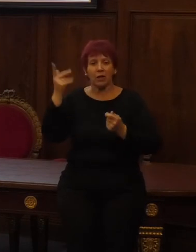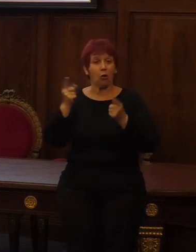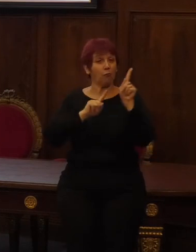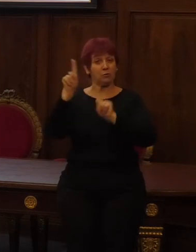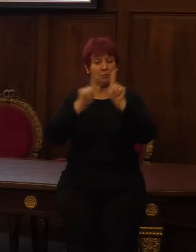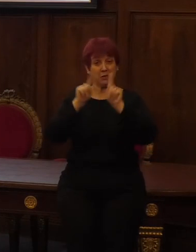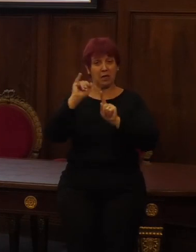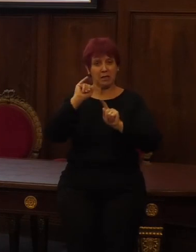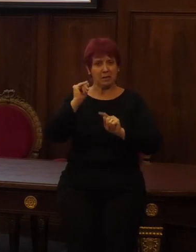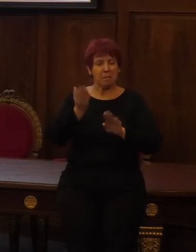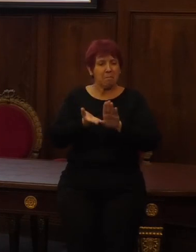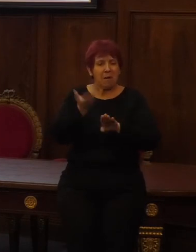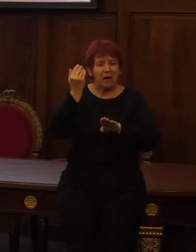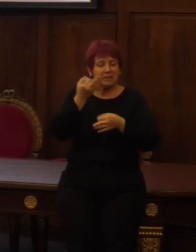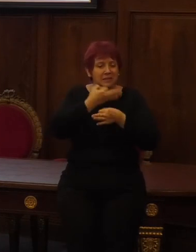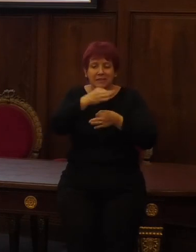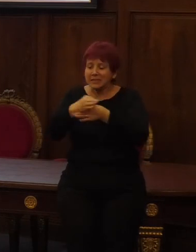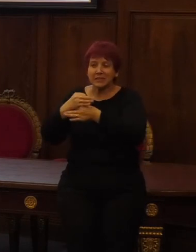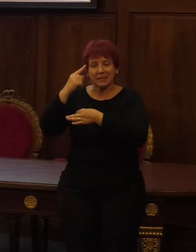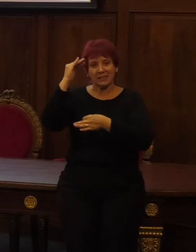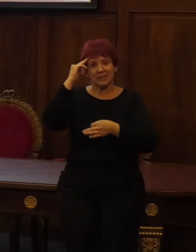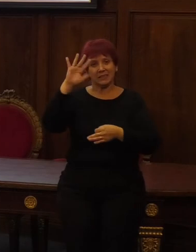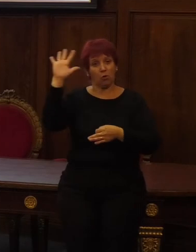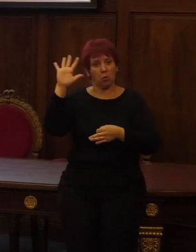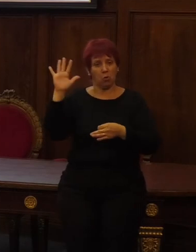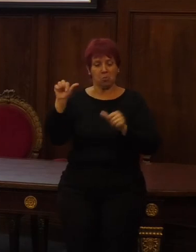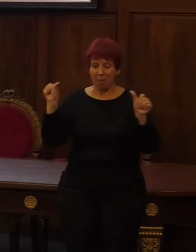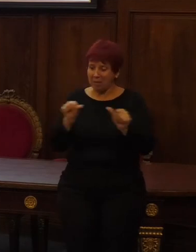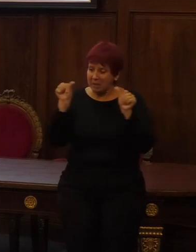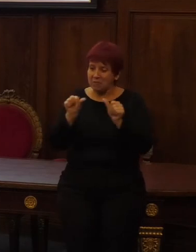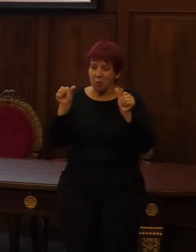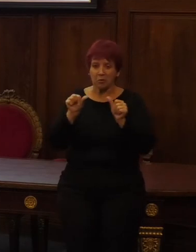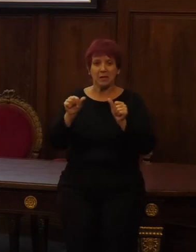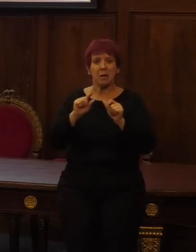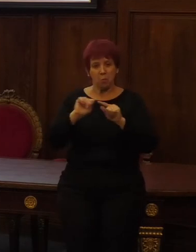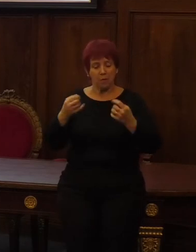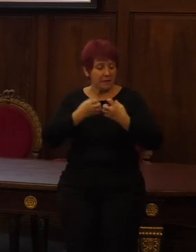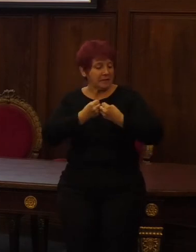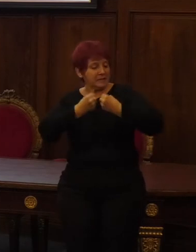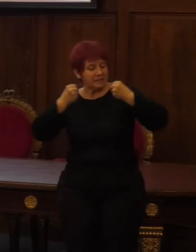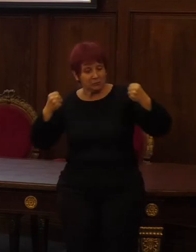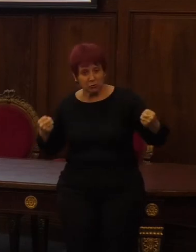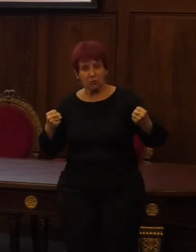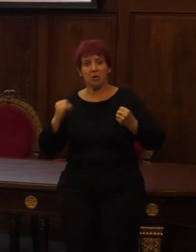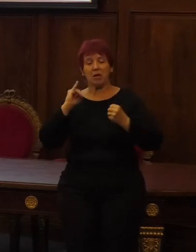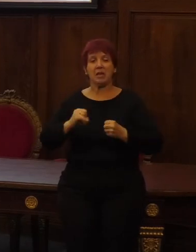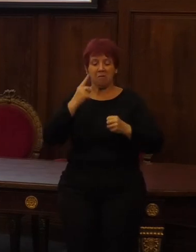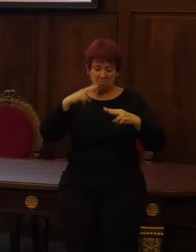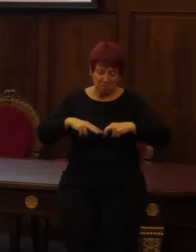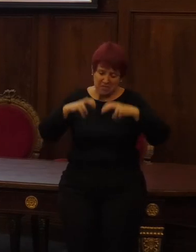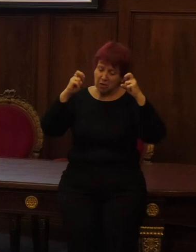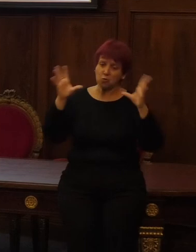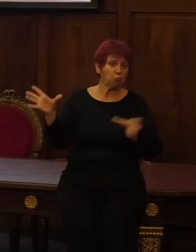la primer generadora y de mayor nivel de formación de psicólogos y de actividades de extensión y de investigación del